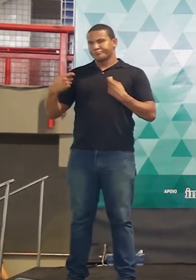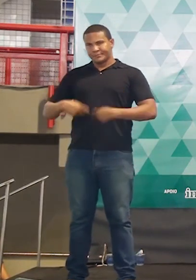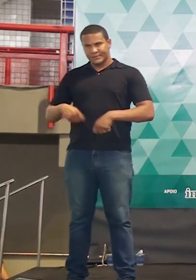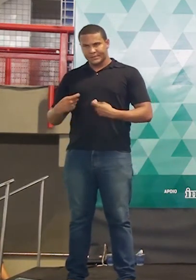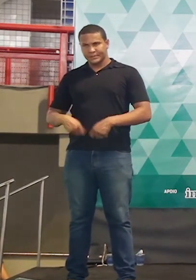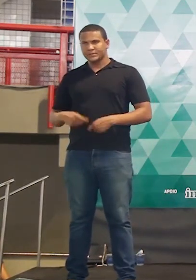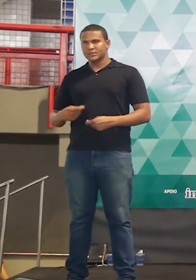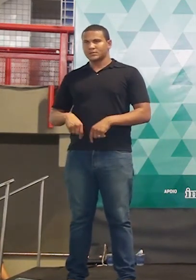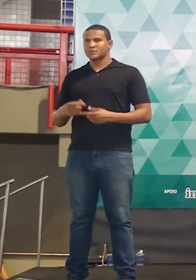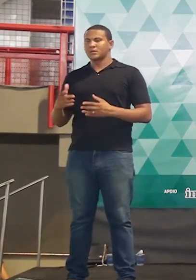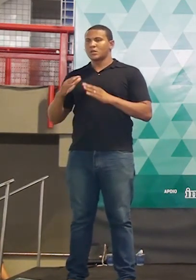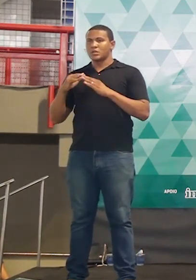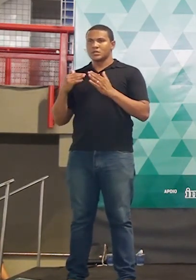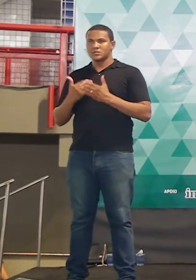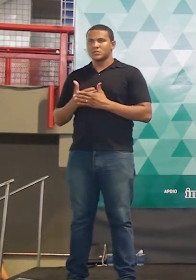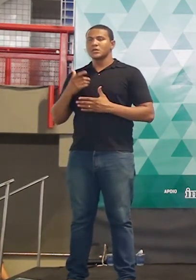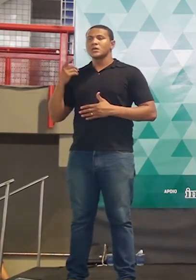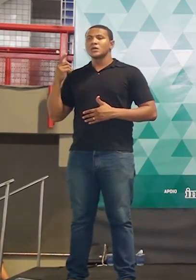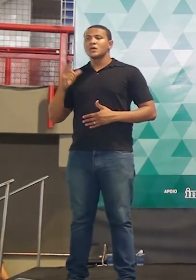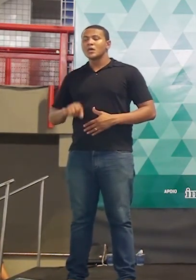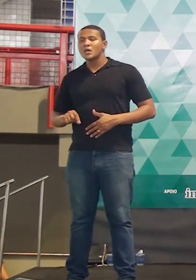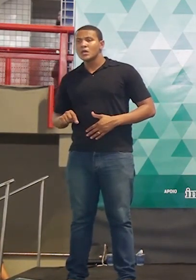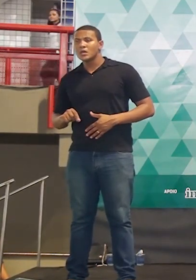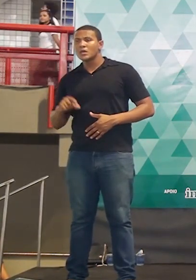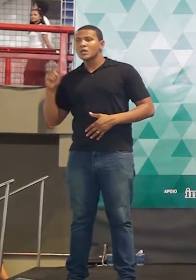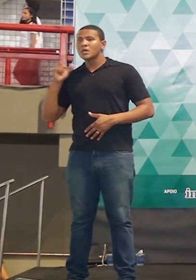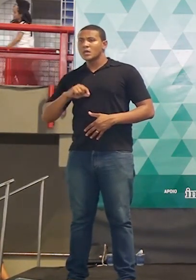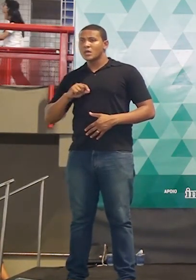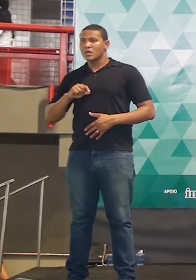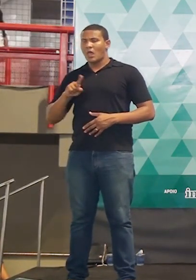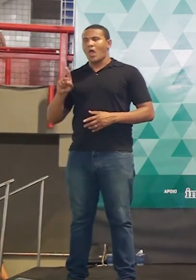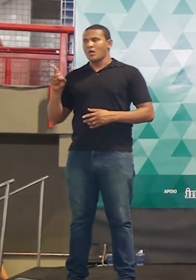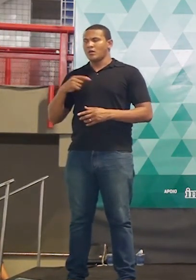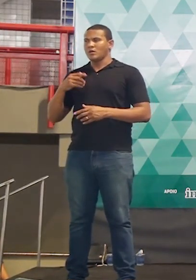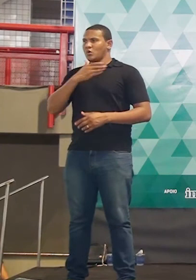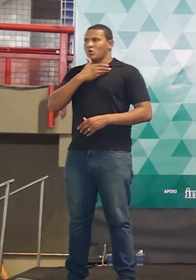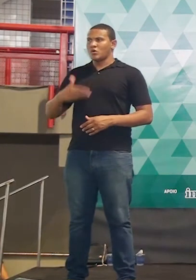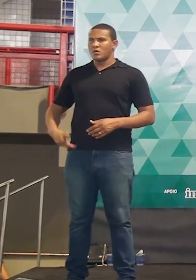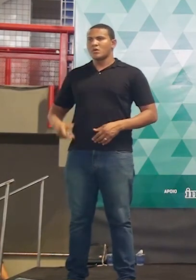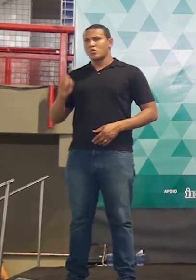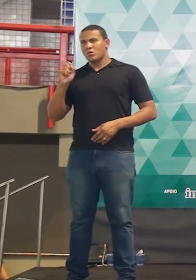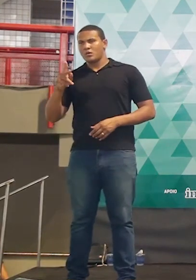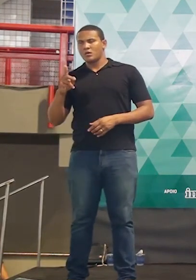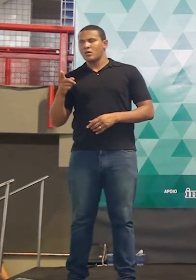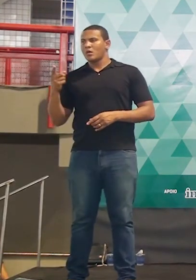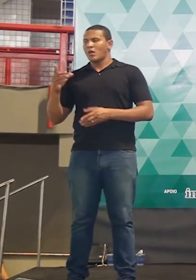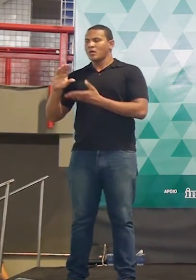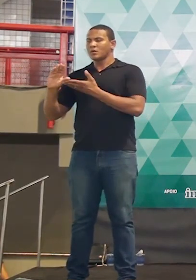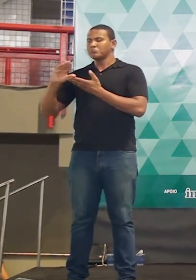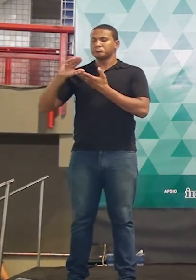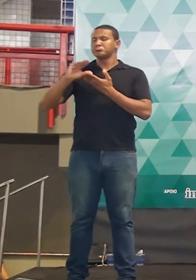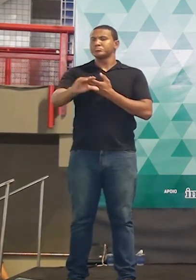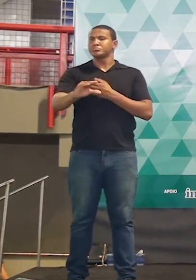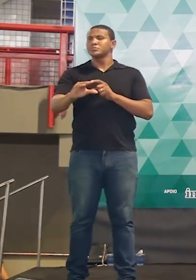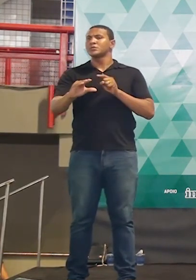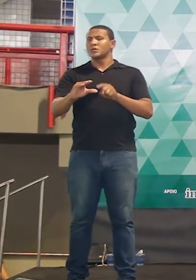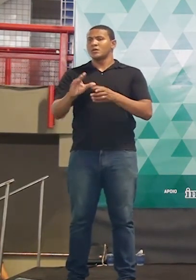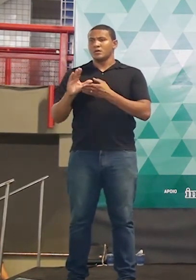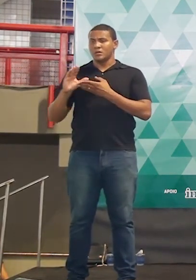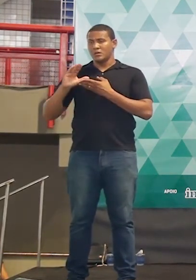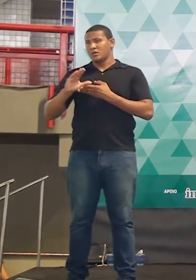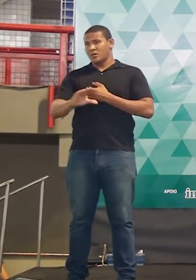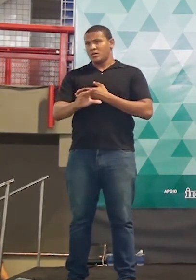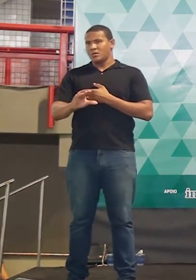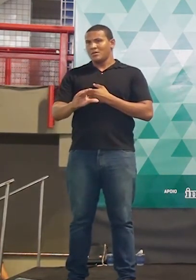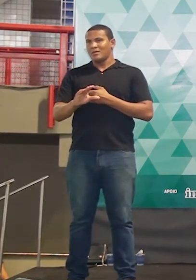educação, é quem vai resolver? É o governo. O quê? Investir na educação. Mas faltou o como, você